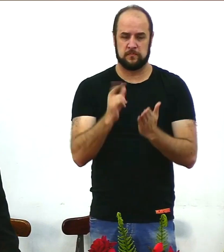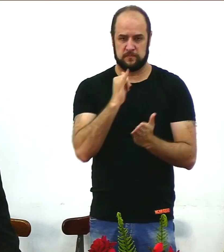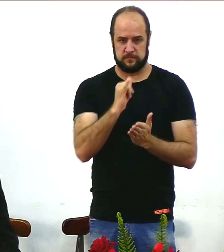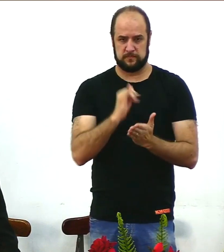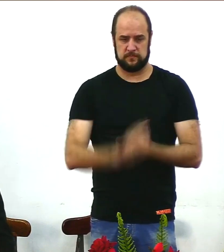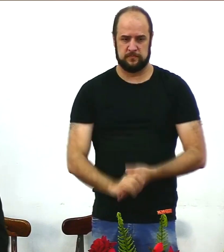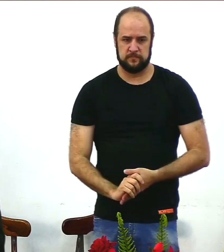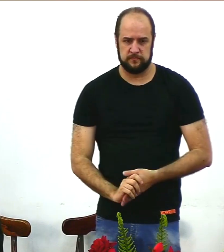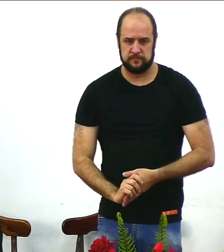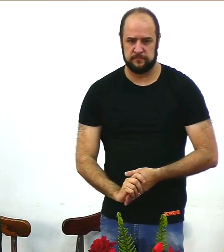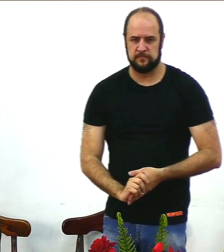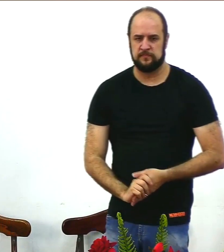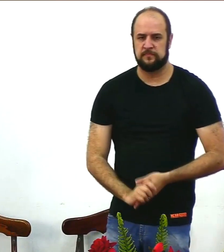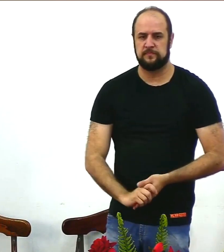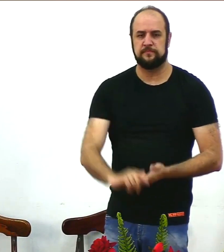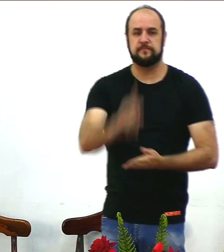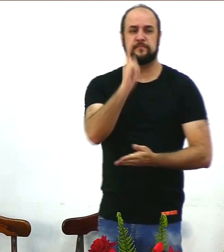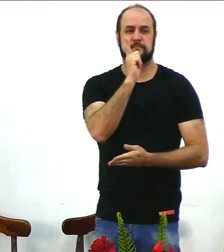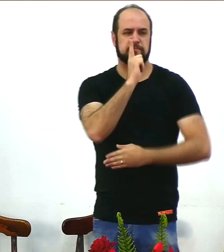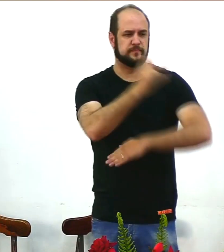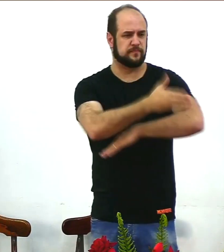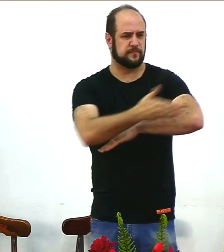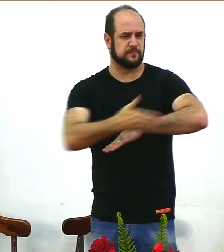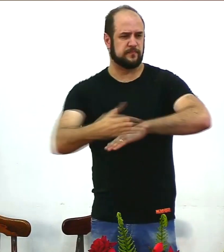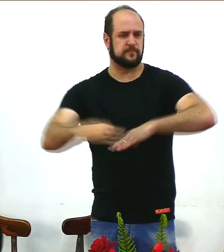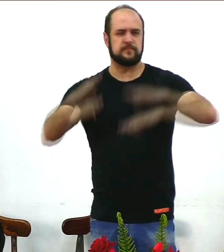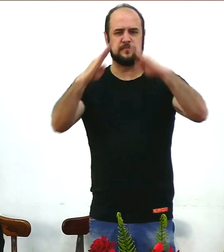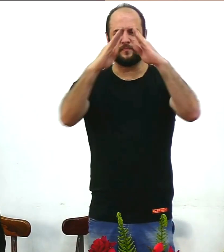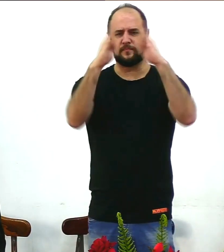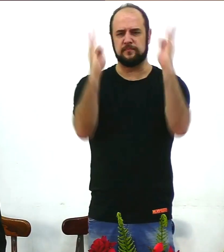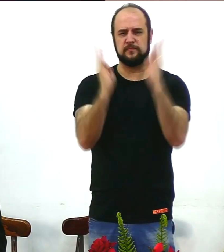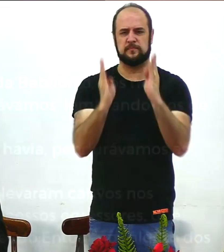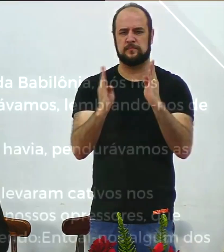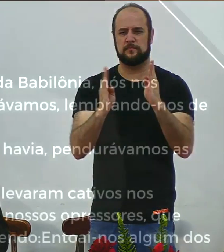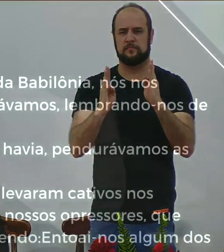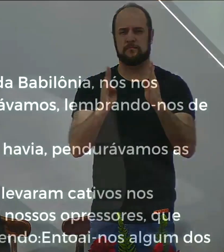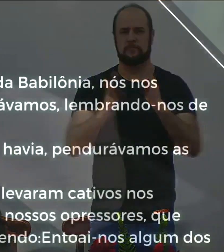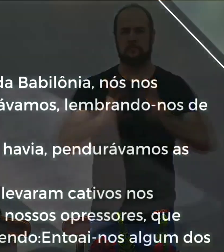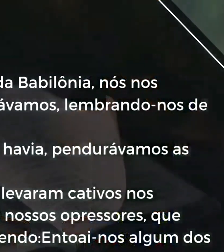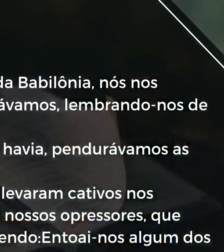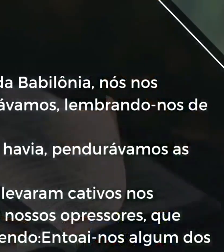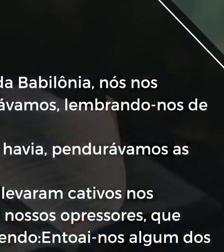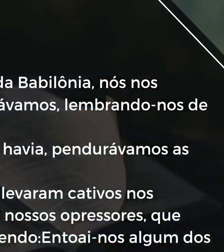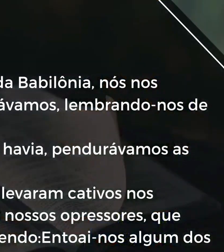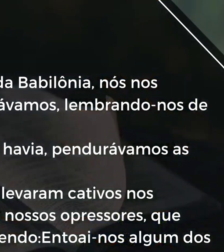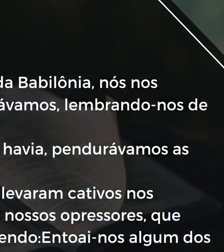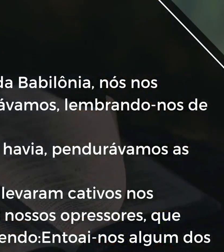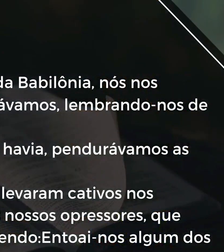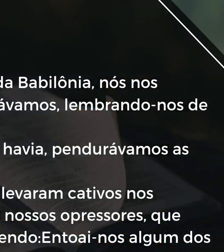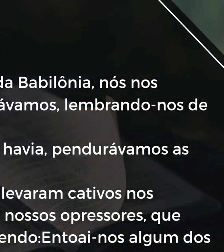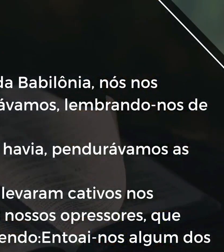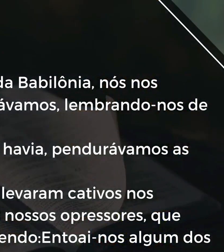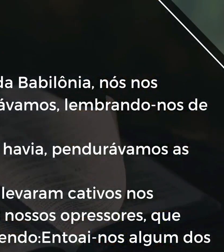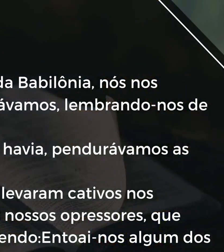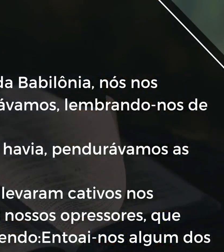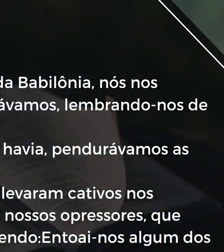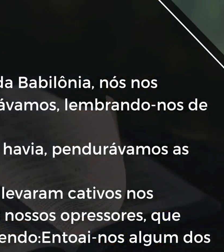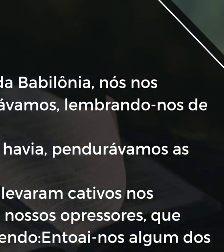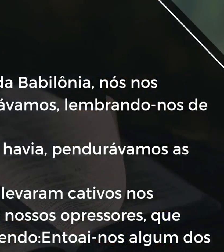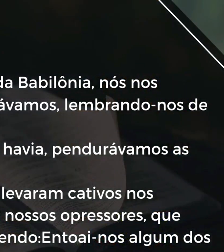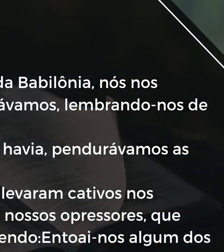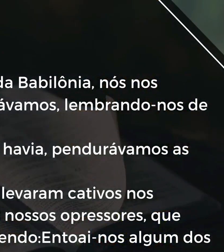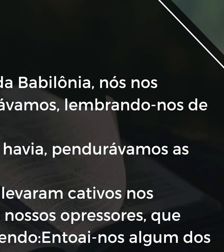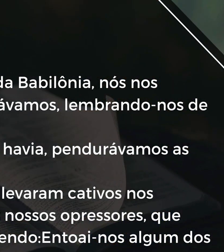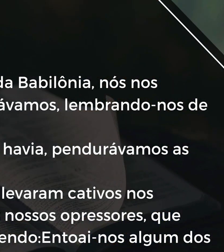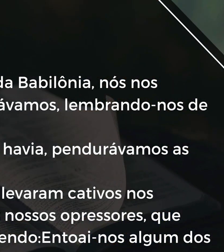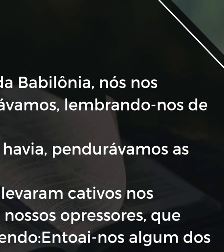às margens dos rios da Babilônia, nós nos assentávamos e chorávamos, lembrando-nos de Sião.